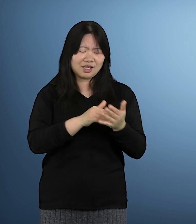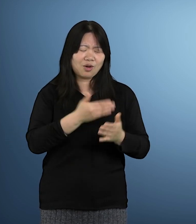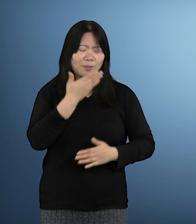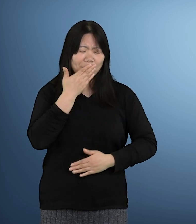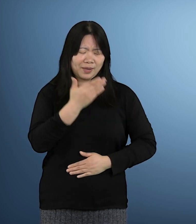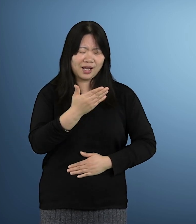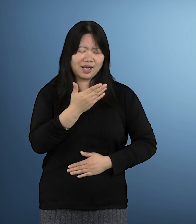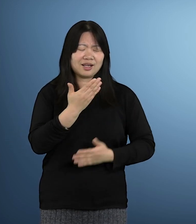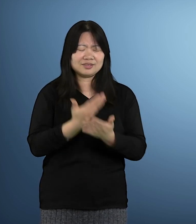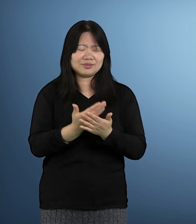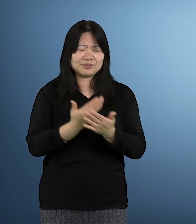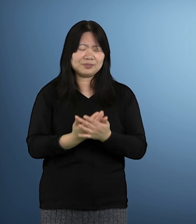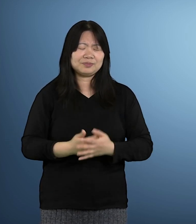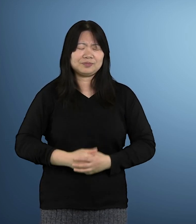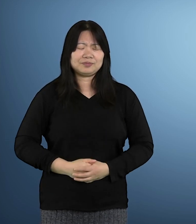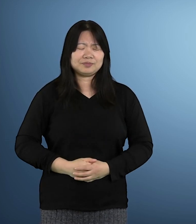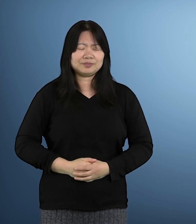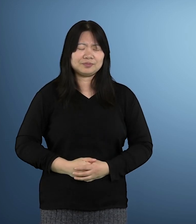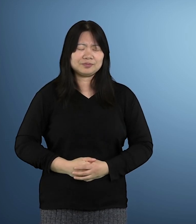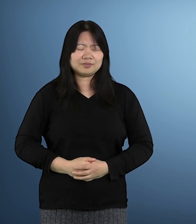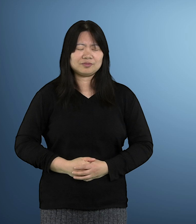하여 주시옵소서.